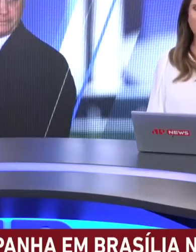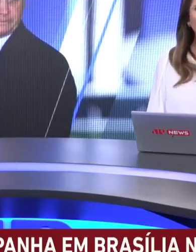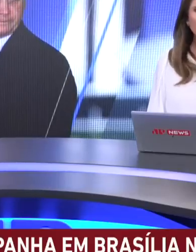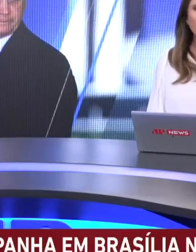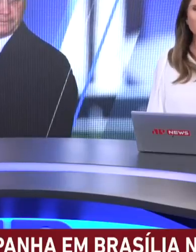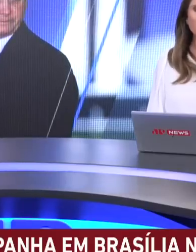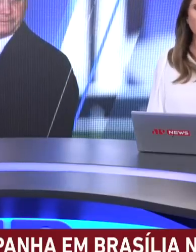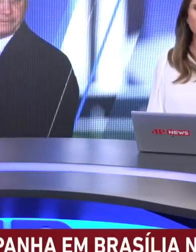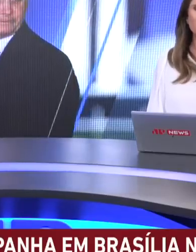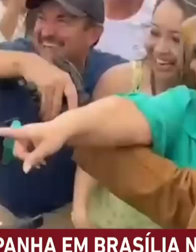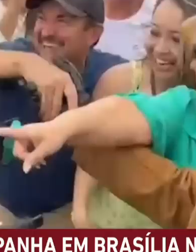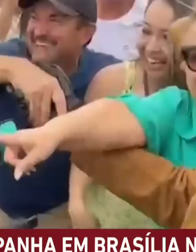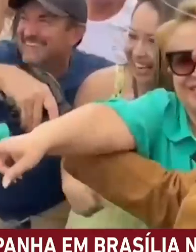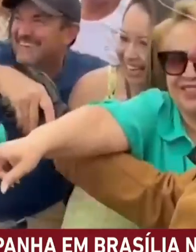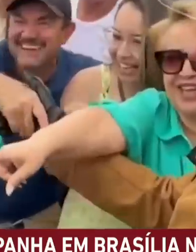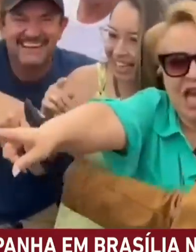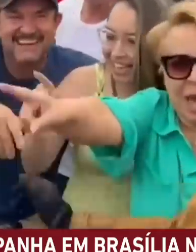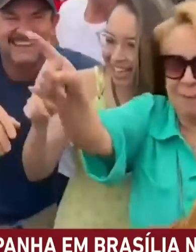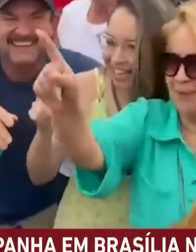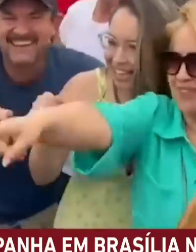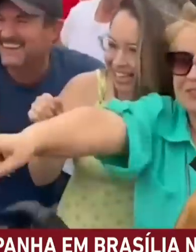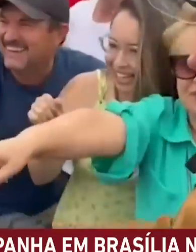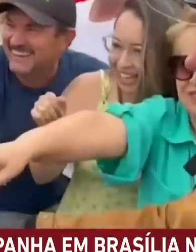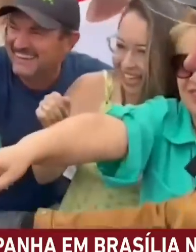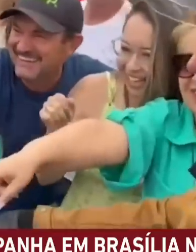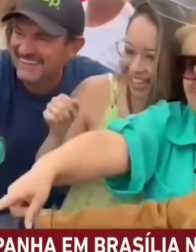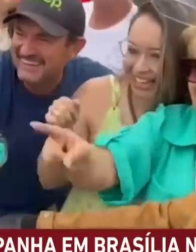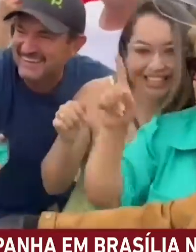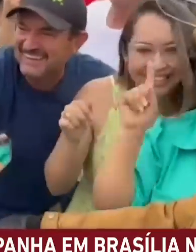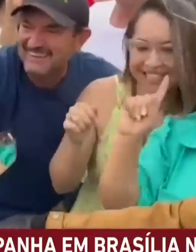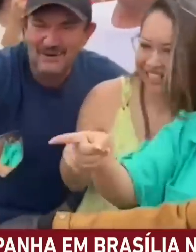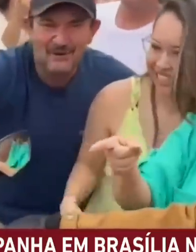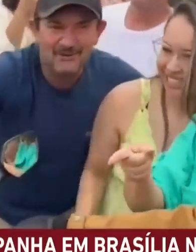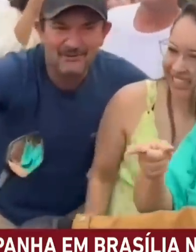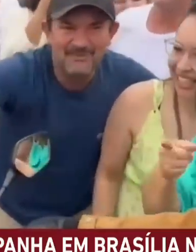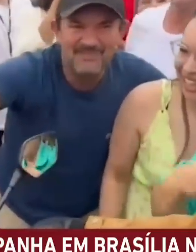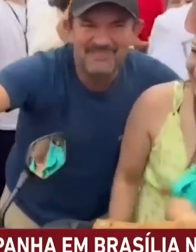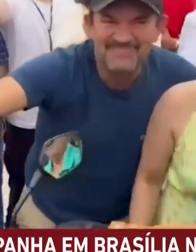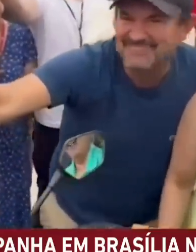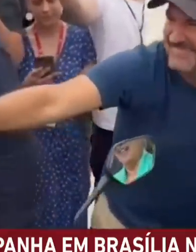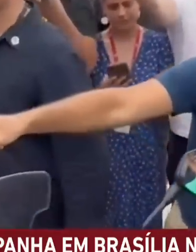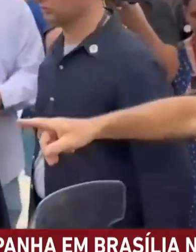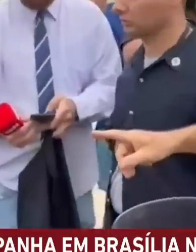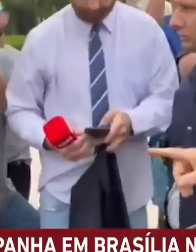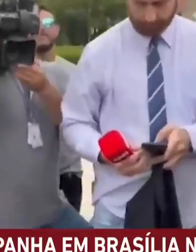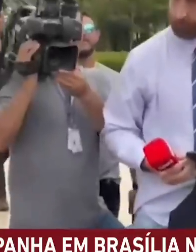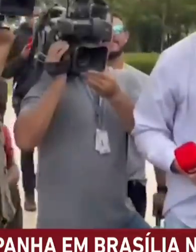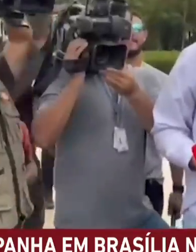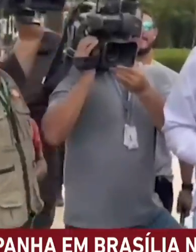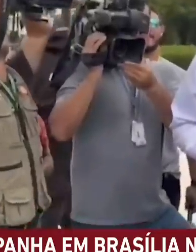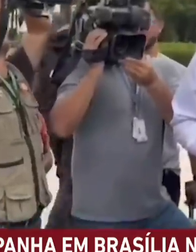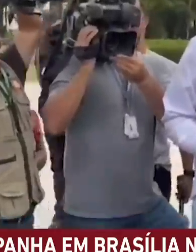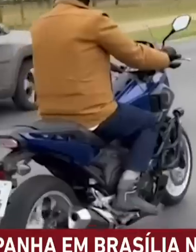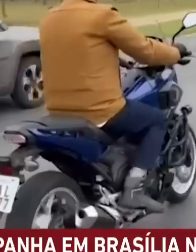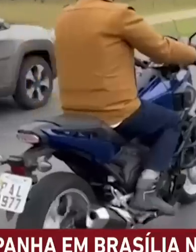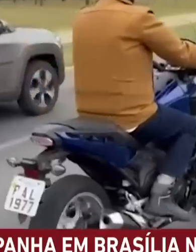domingo. Acompanhe com Nani Cox. O presidente Jair Bolsonaro passou o domingo na capital federal. Candidato à reeleição pelo